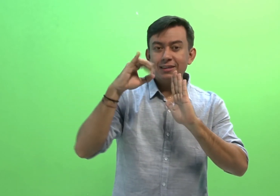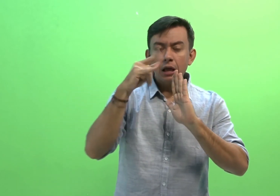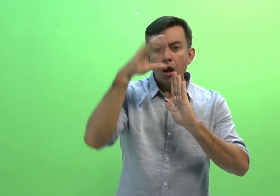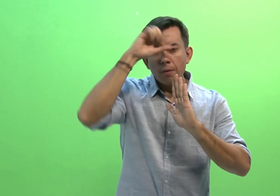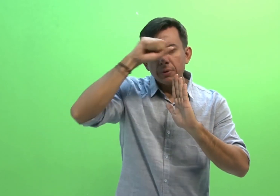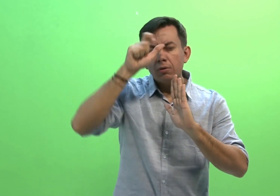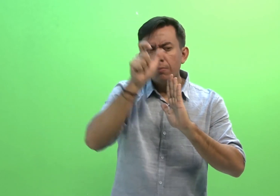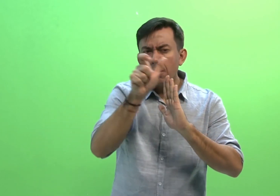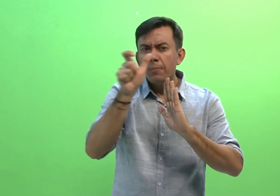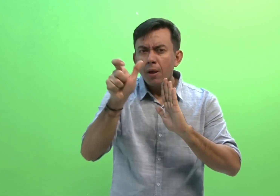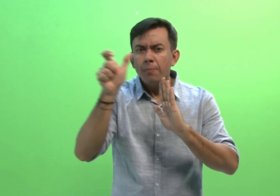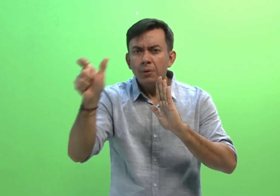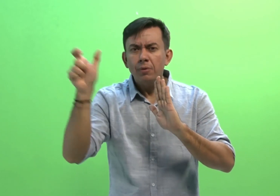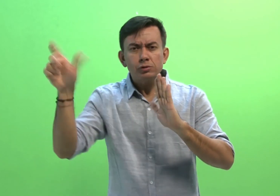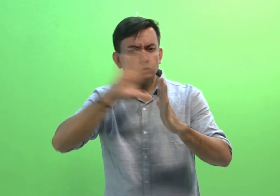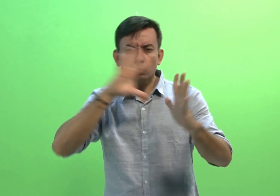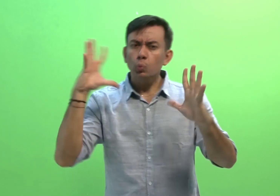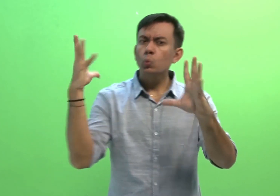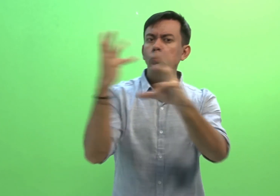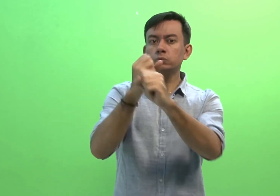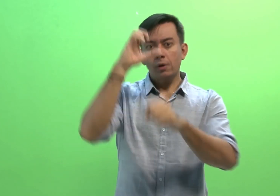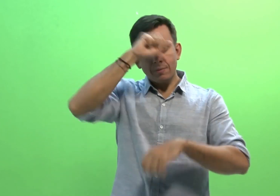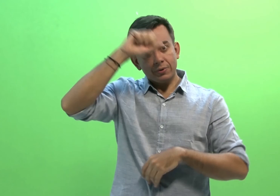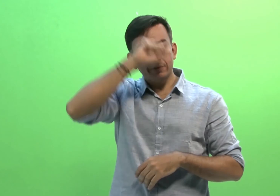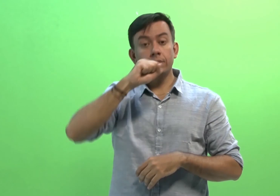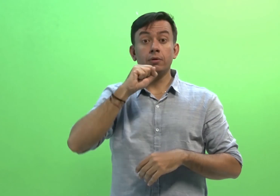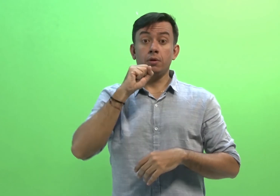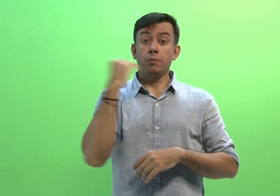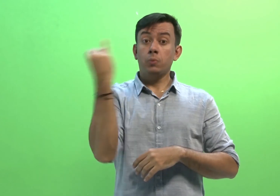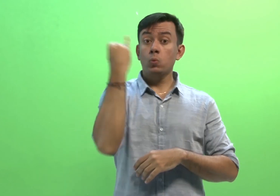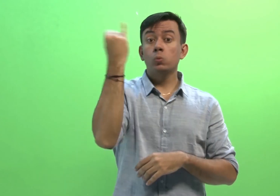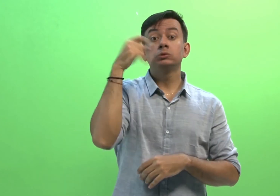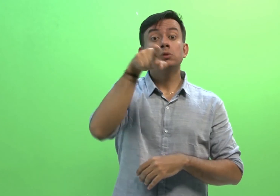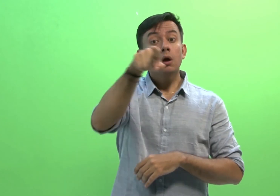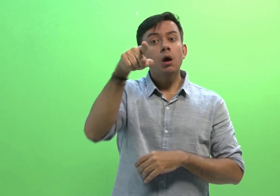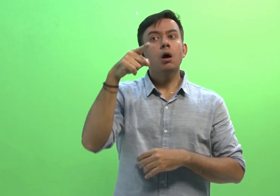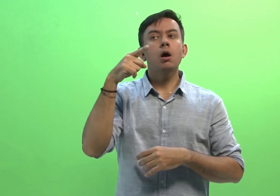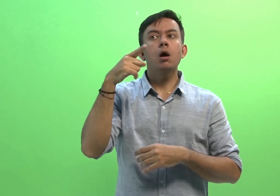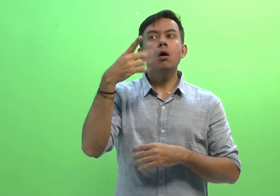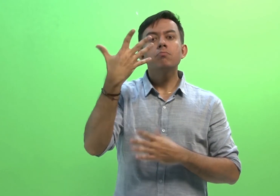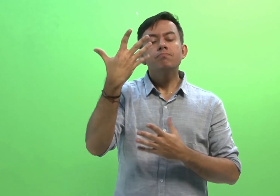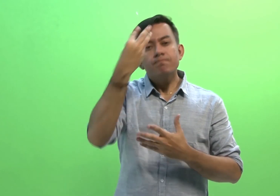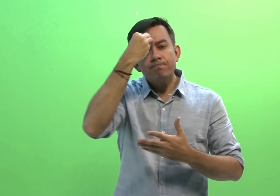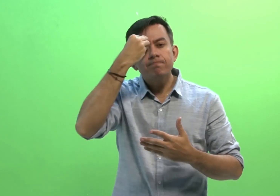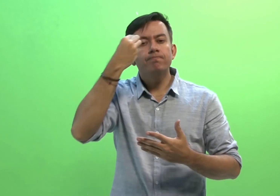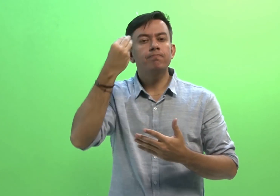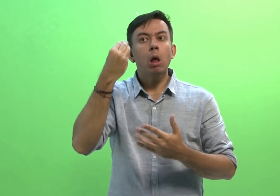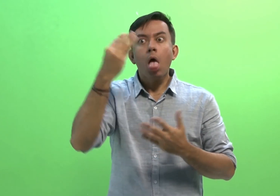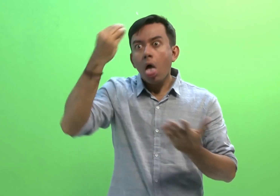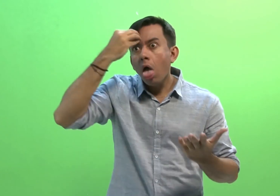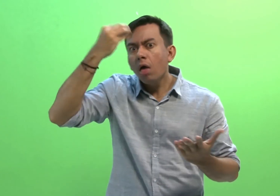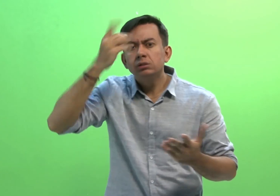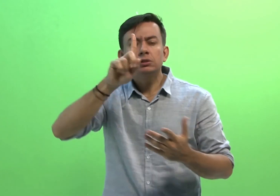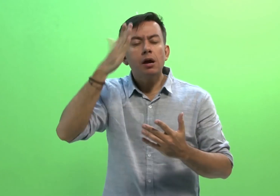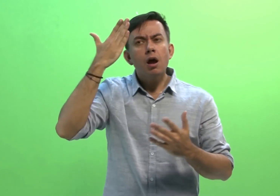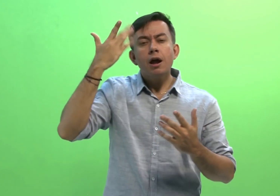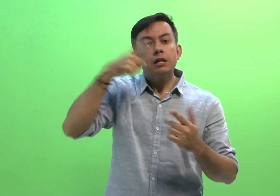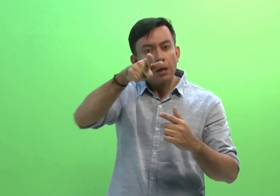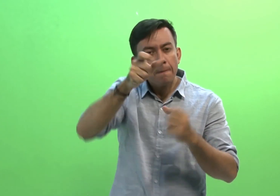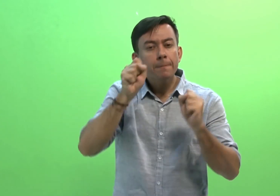aprendam cada uma das palavras, os sinais. É importante que vocês memorizem também. Não é decorar, mas é importante você